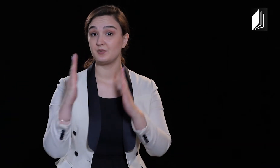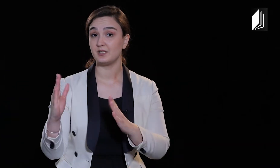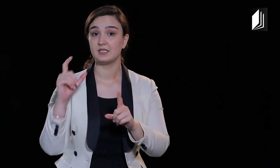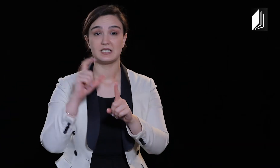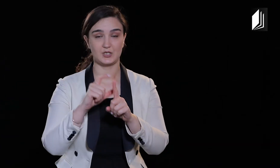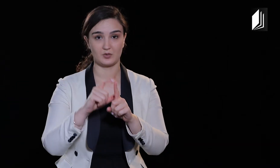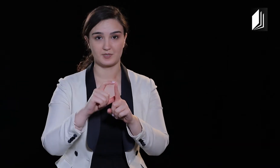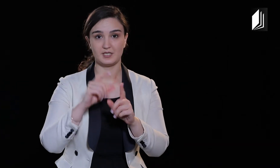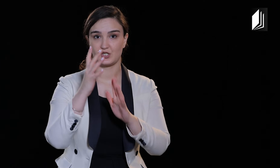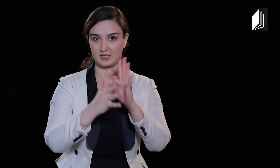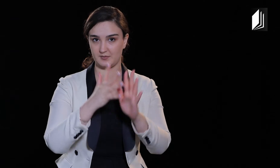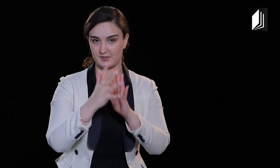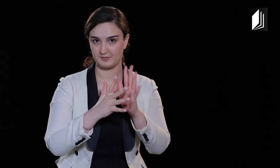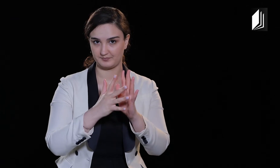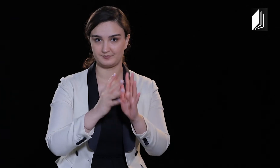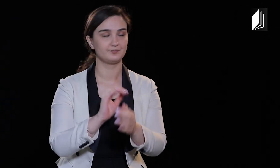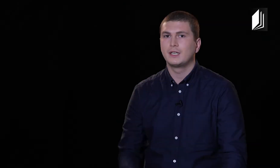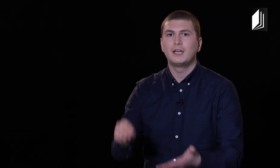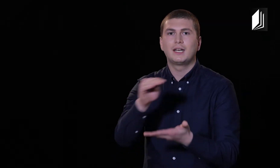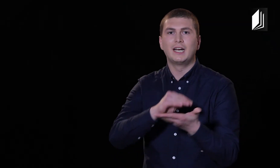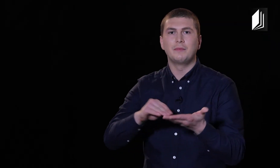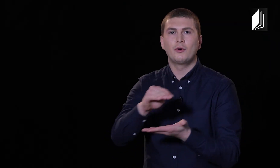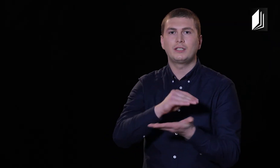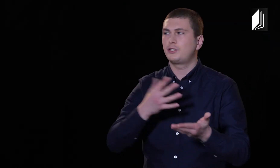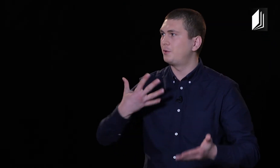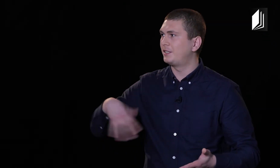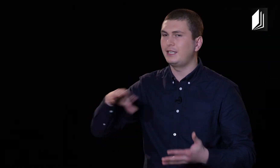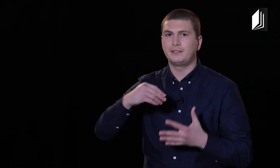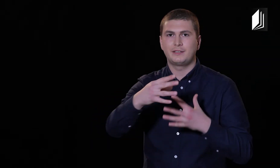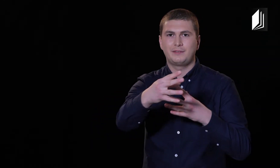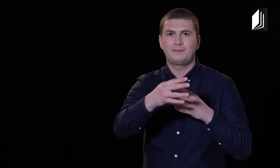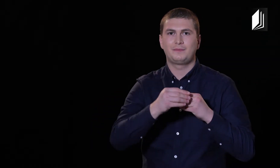გადავიდეთ სიტყვებზე და ჟესტებზე. გაიმეორეთ ჩვენთან ერთად.